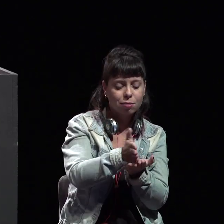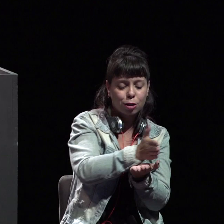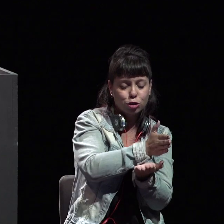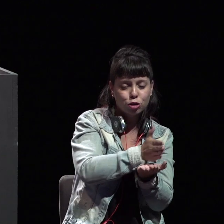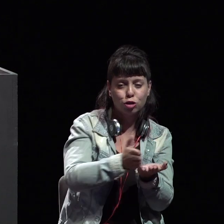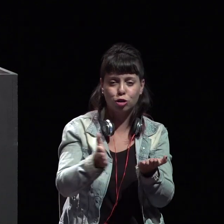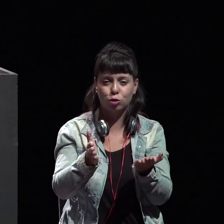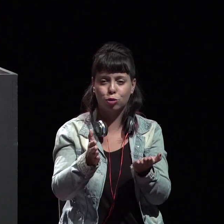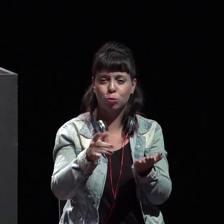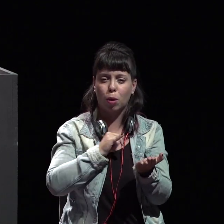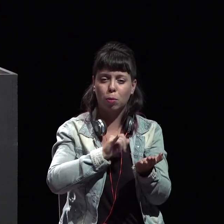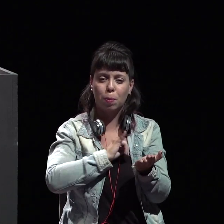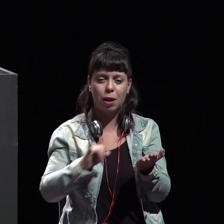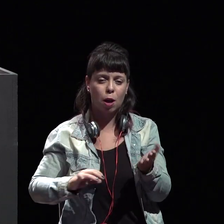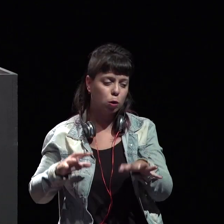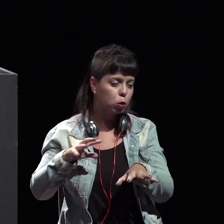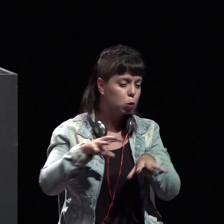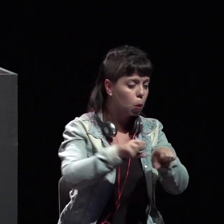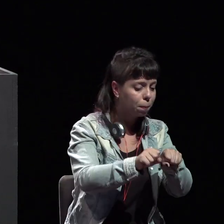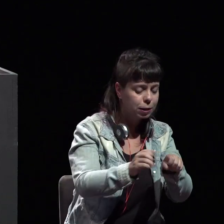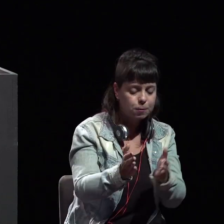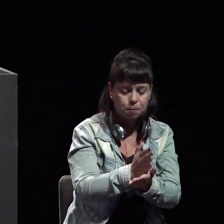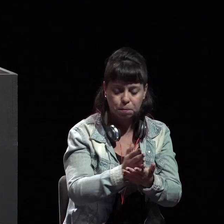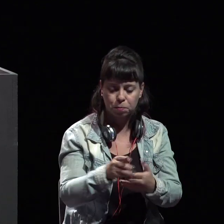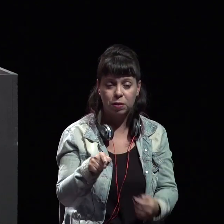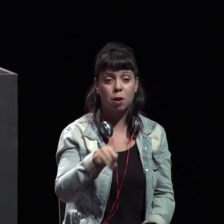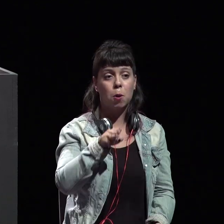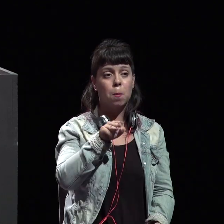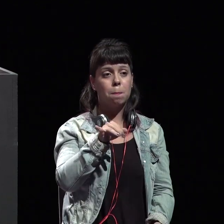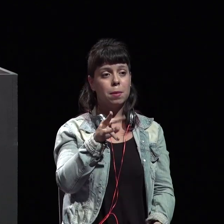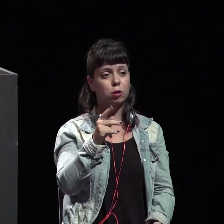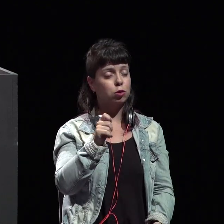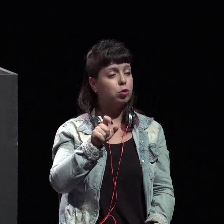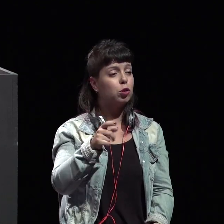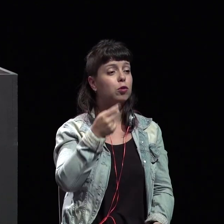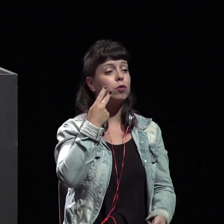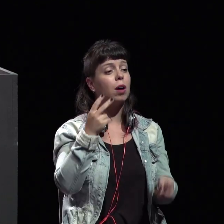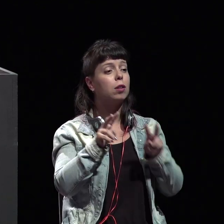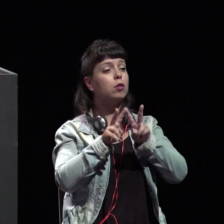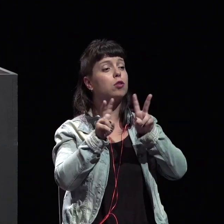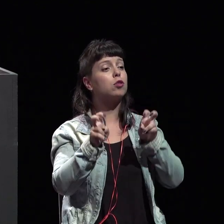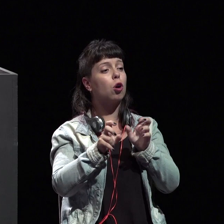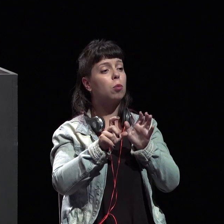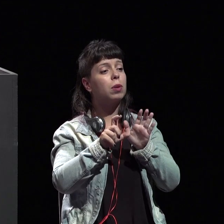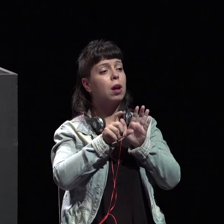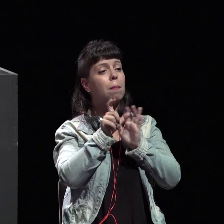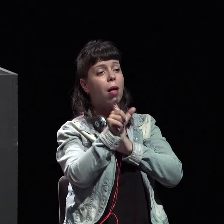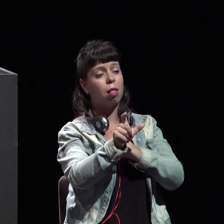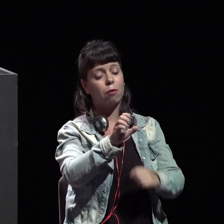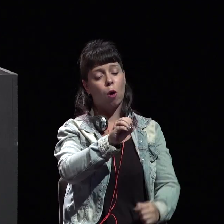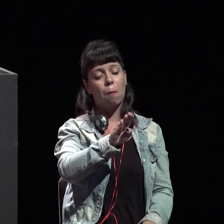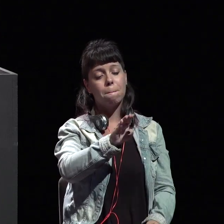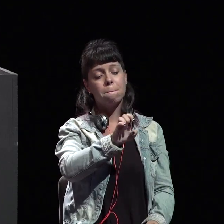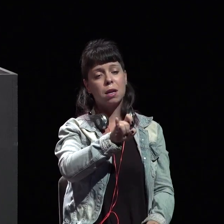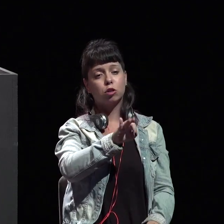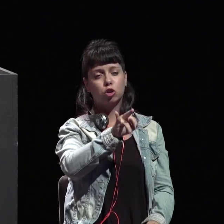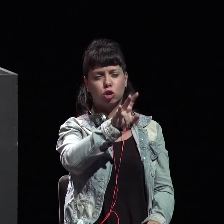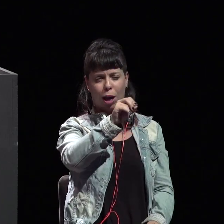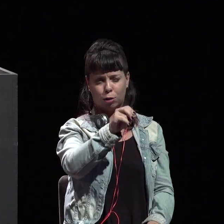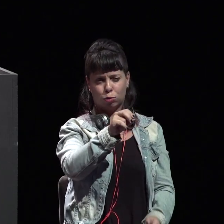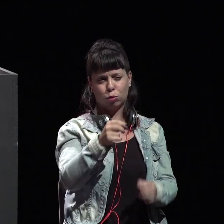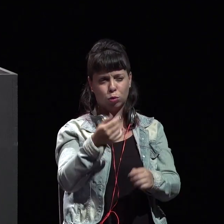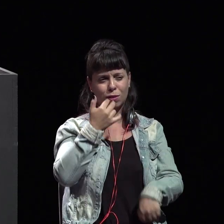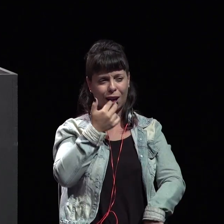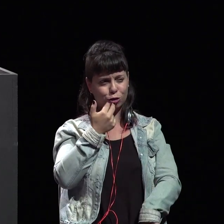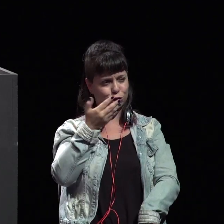dos domínios imperiais. Mitchell, a rigor, se refere ao sentido vernacular do termo objeto, objectus em latim, né,